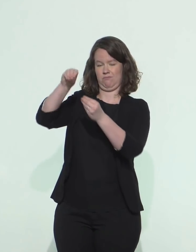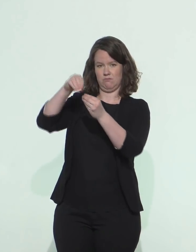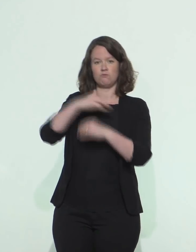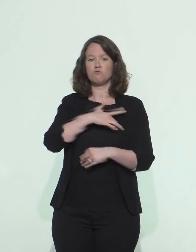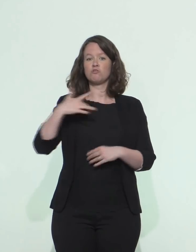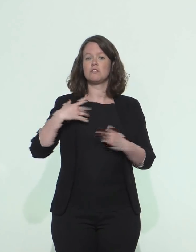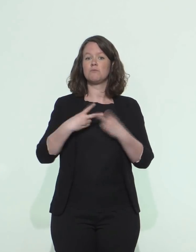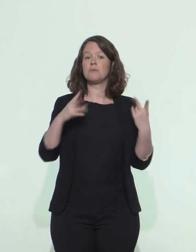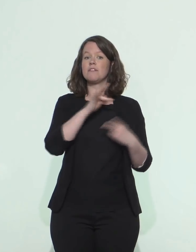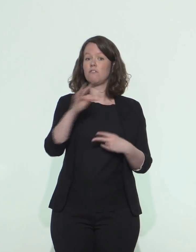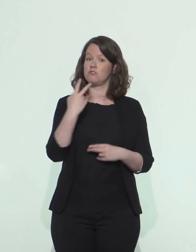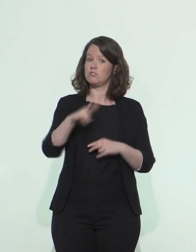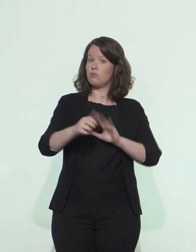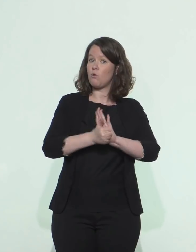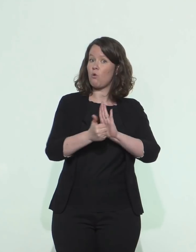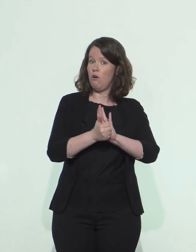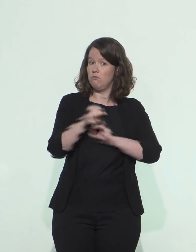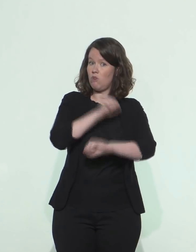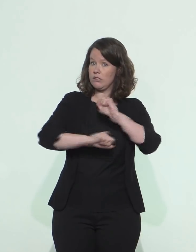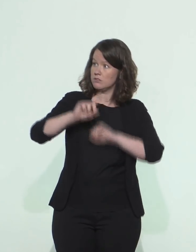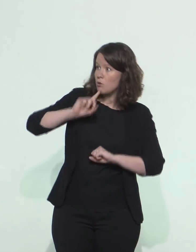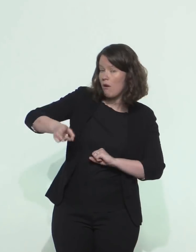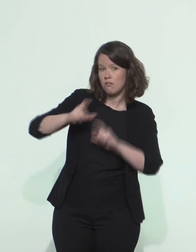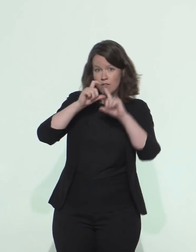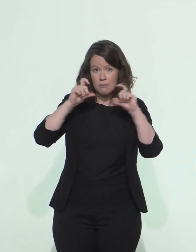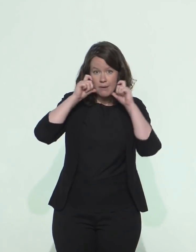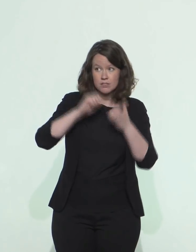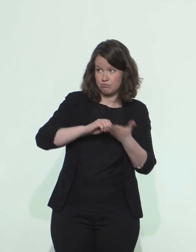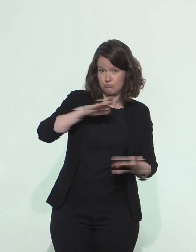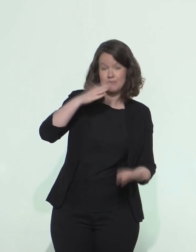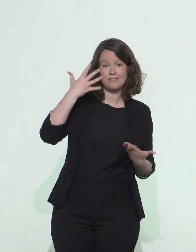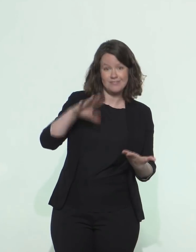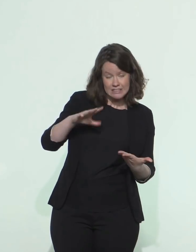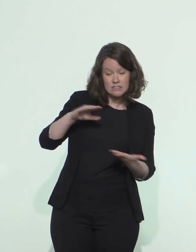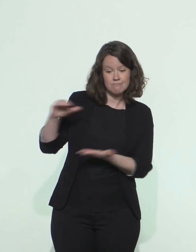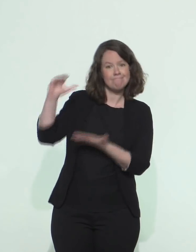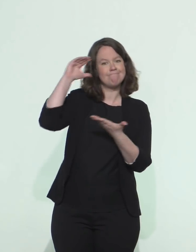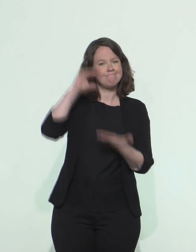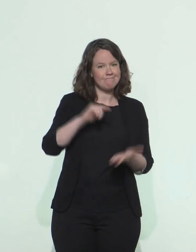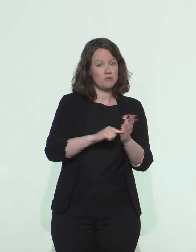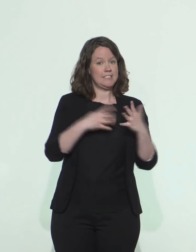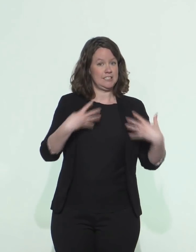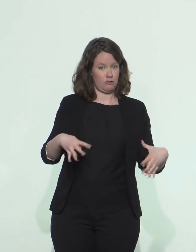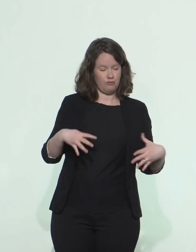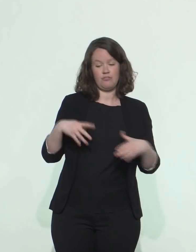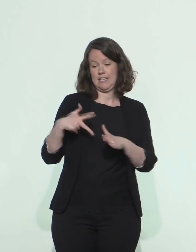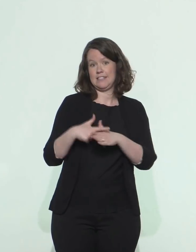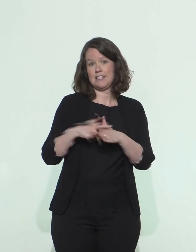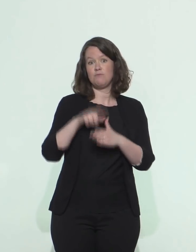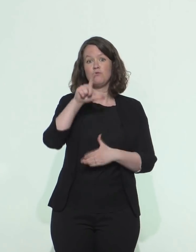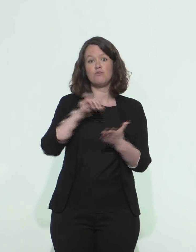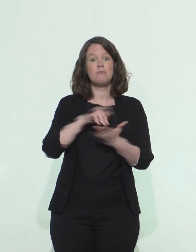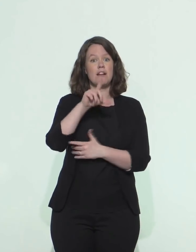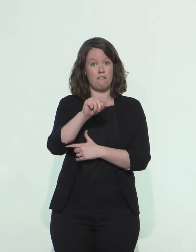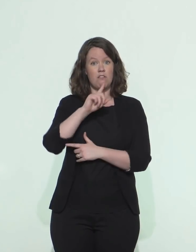qui est l'agence qui est en charge des stocks, de commander des masques. Ils sont arrivés en 2019 et en début 2020. Et en début 2020, comme vous le savez, nous avons commandé